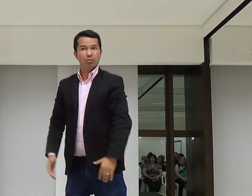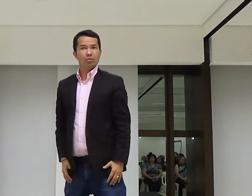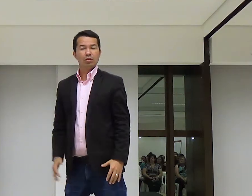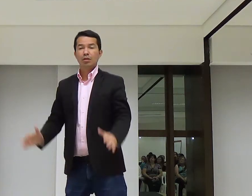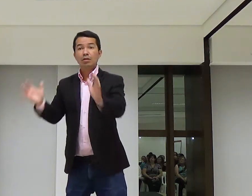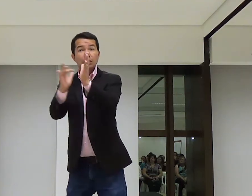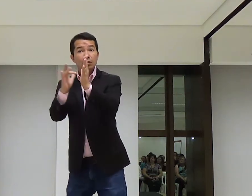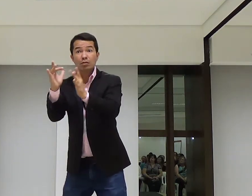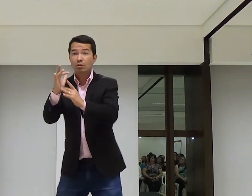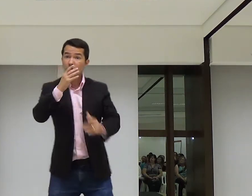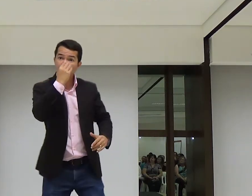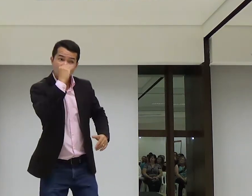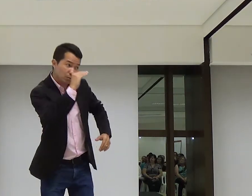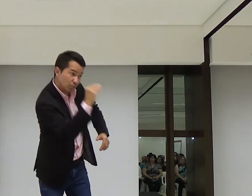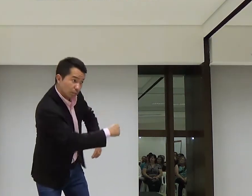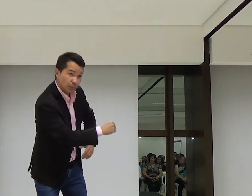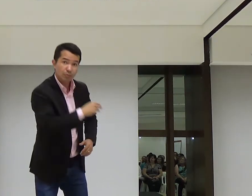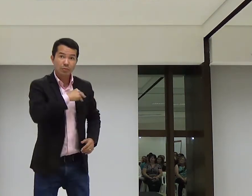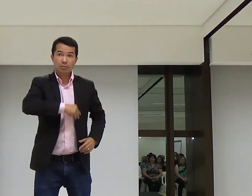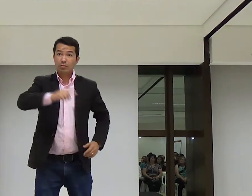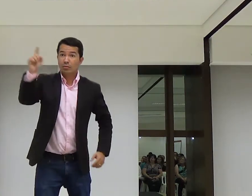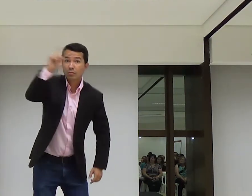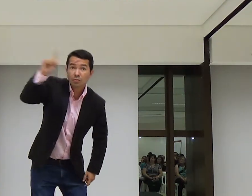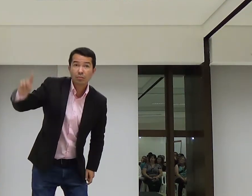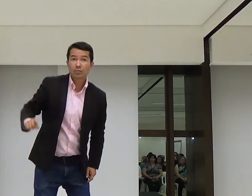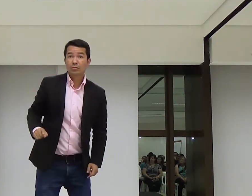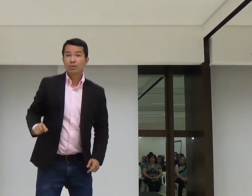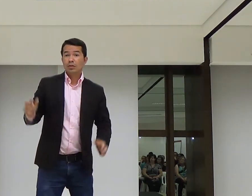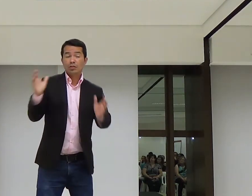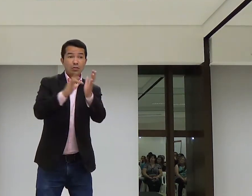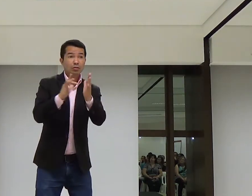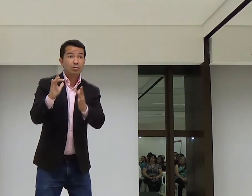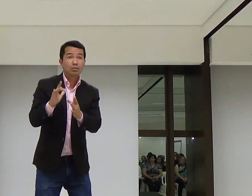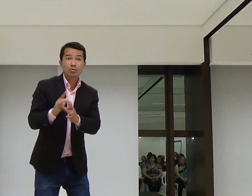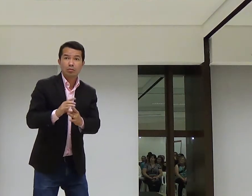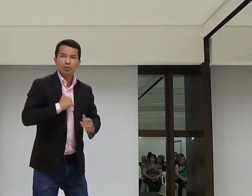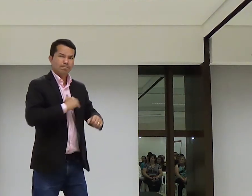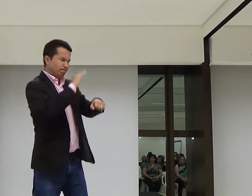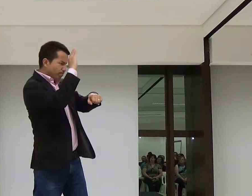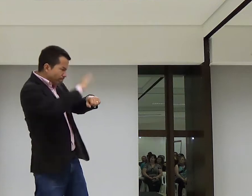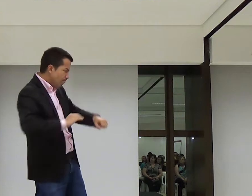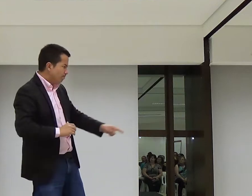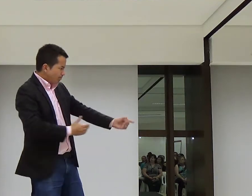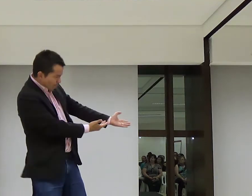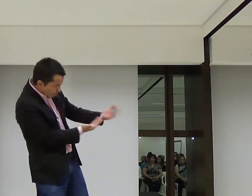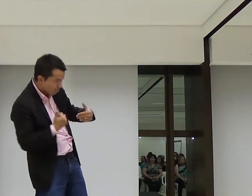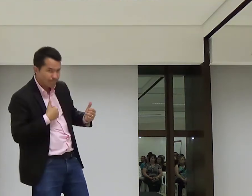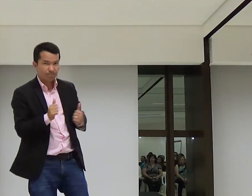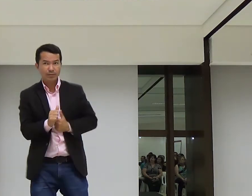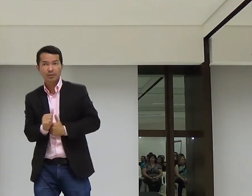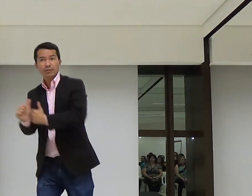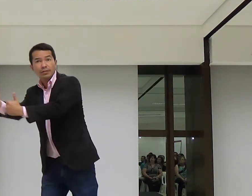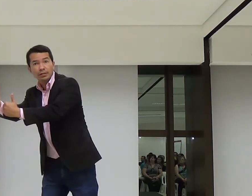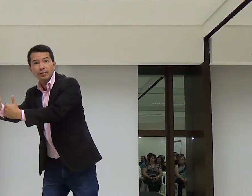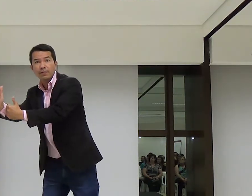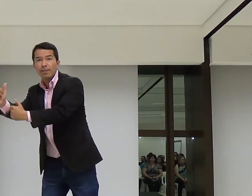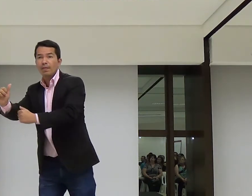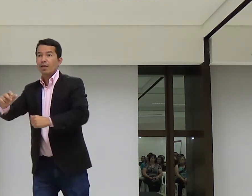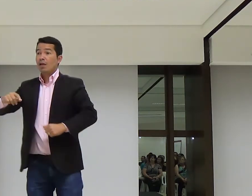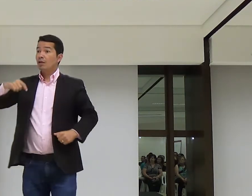Jesus. Sim, Jesus não desprezou Mateus pelo que ele fazia, ao contrário, ele chamou Mateus